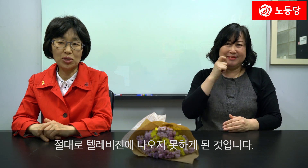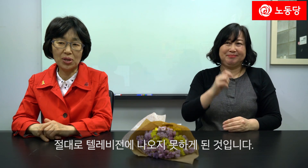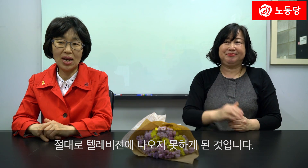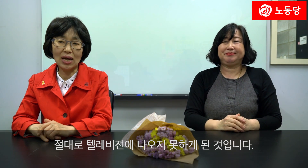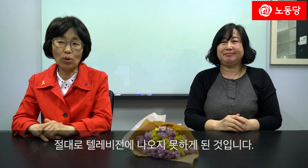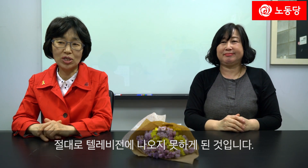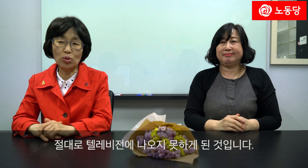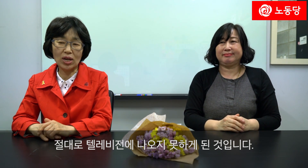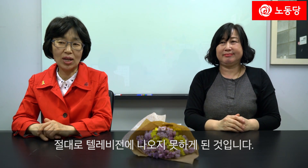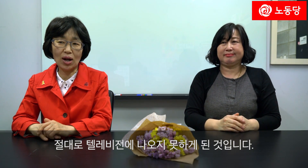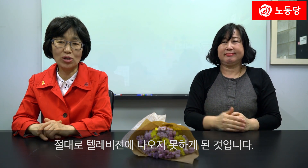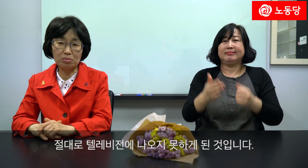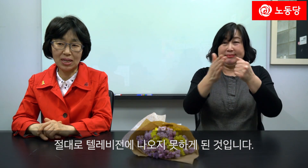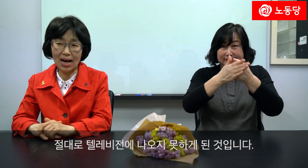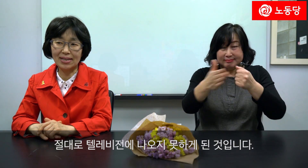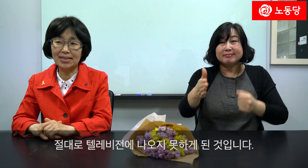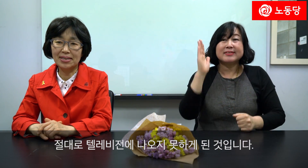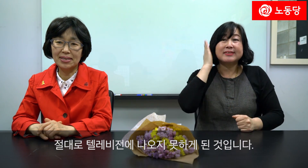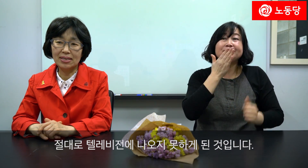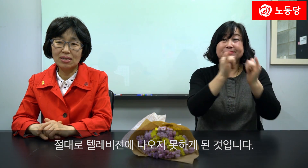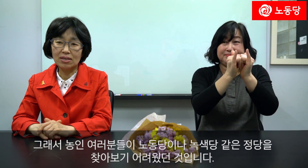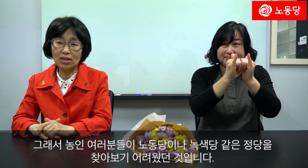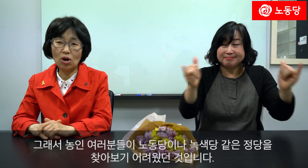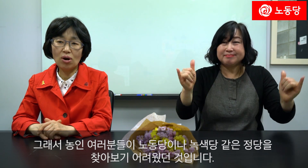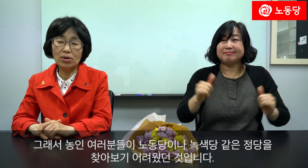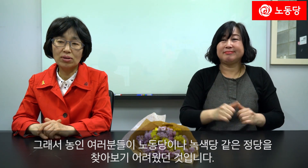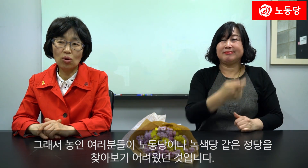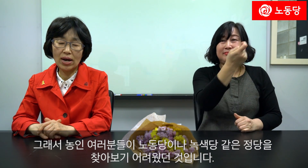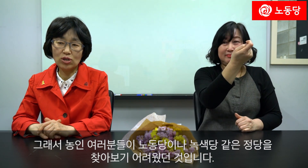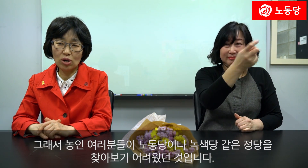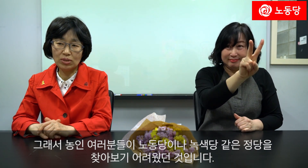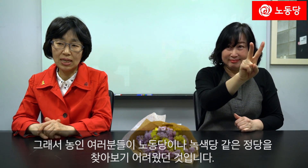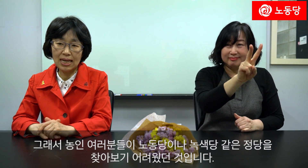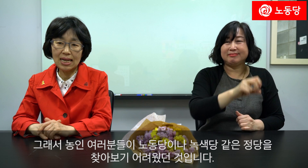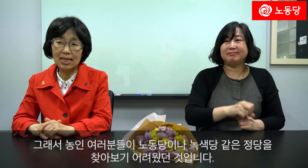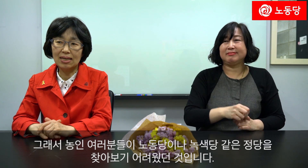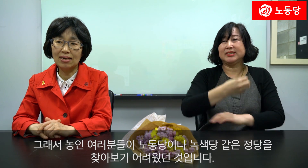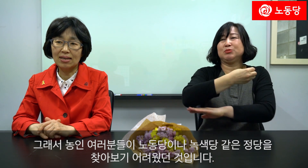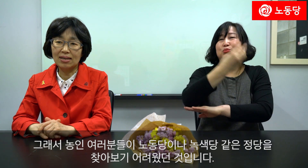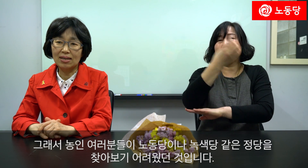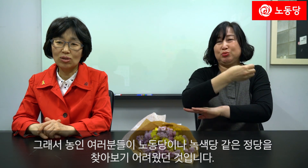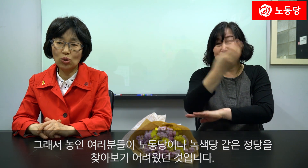절대로 텔레비전에 나오지 못하게 된 것입니다. 그래서 농아인 여러분들이